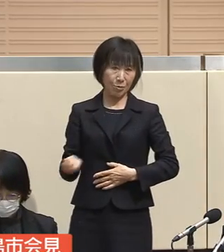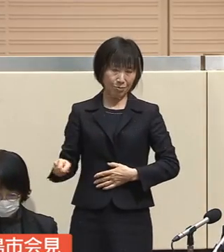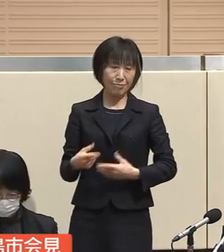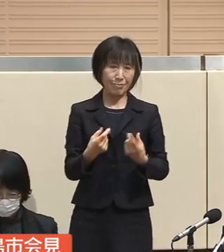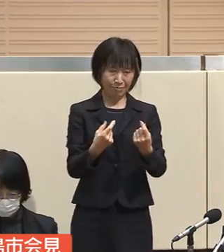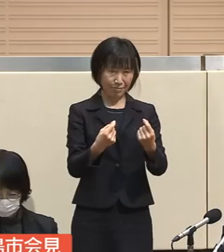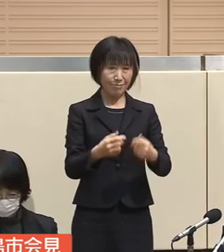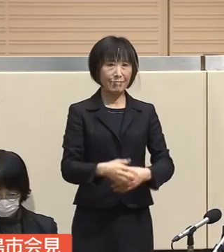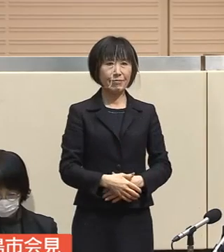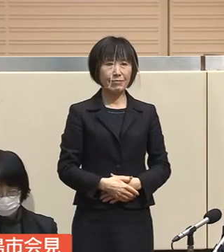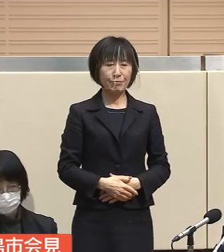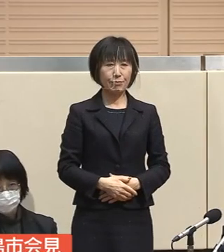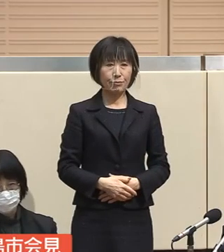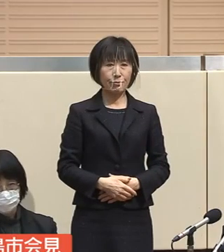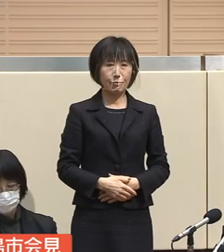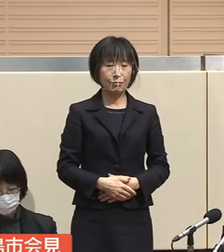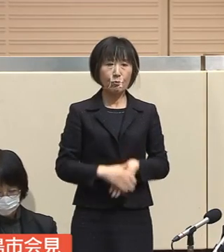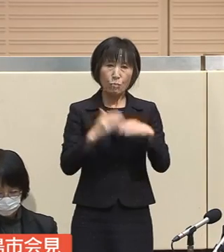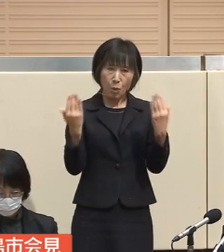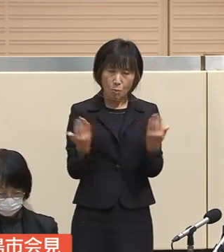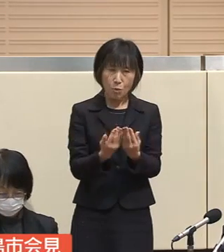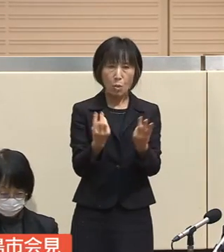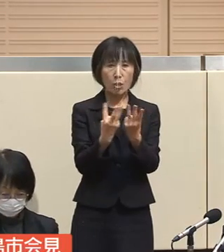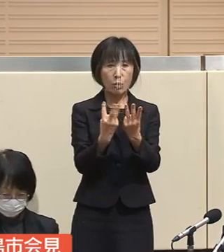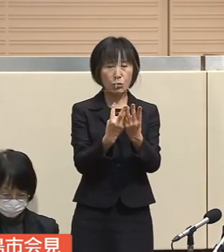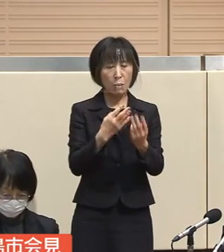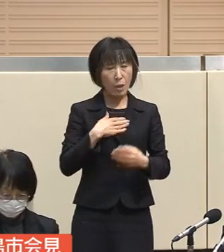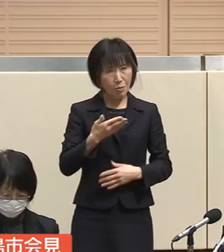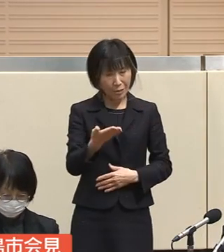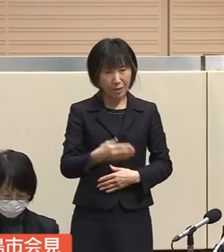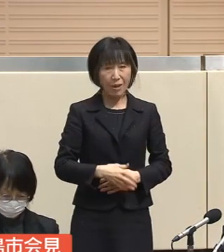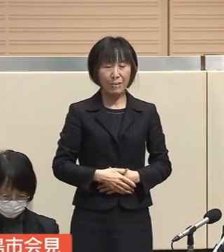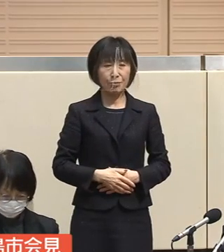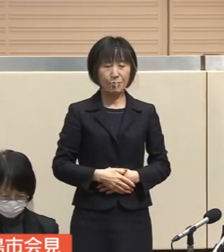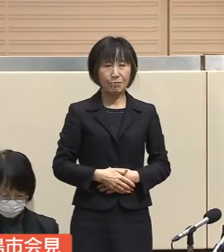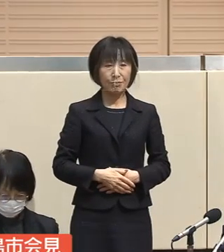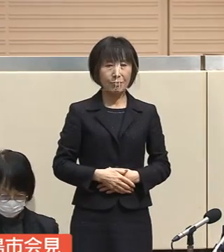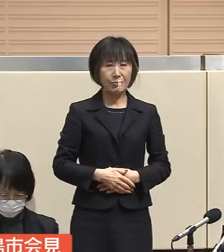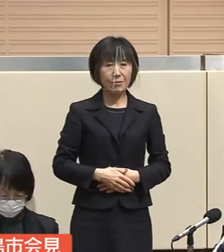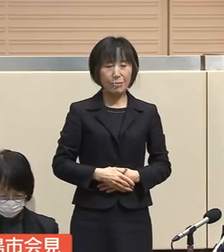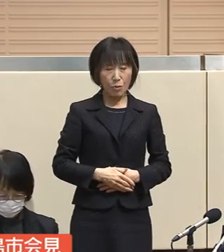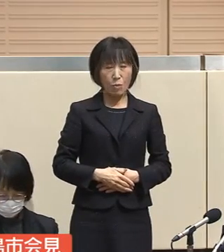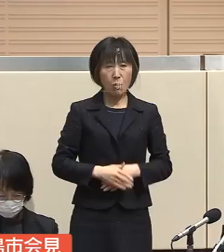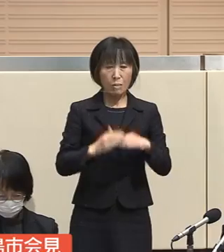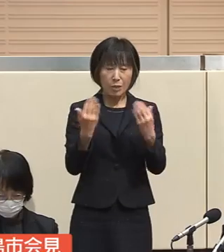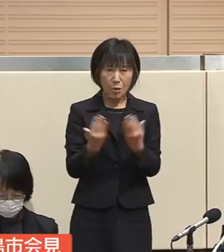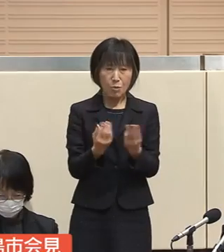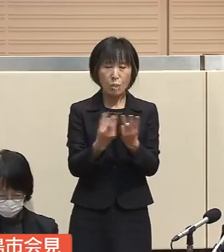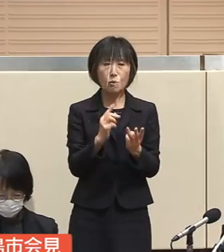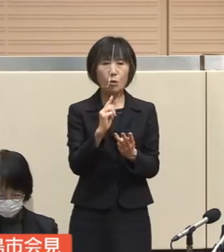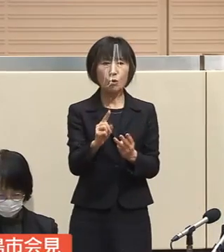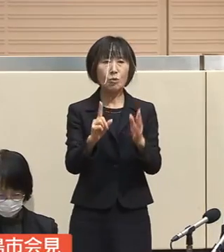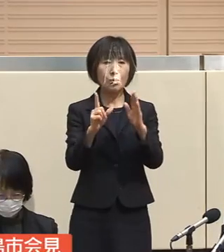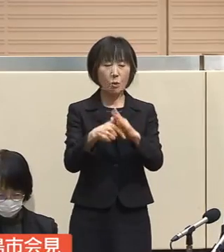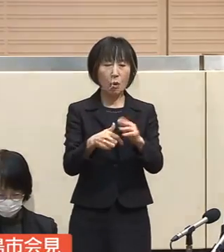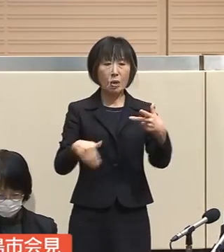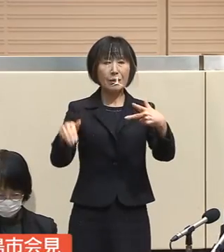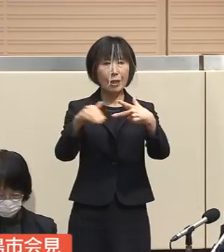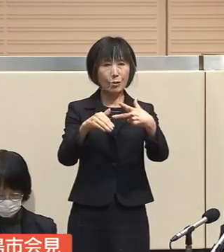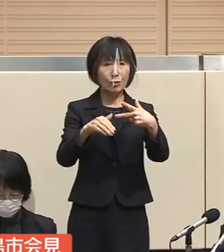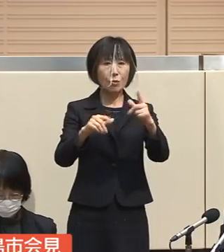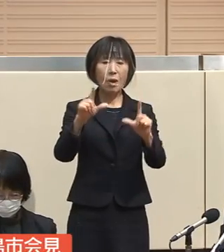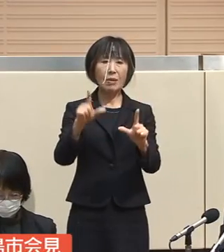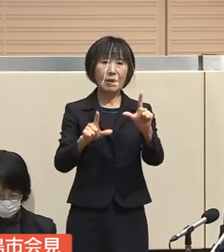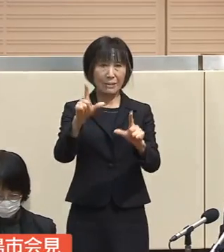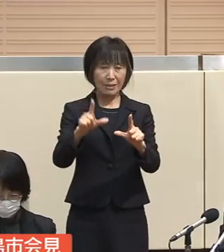人全体の人数というのは分かりますか。 そこをですね、おそらく申し上げますと、また大体その、その施設の形態が